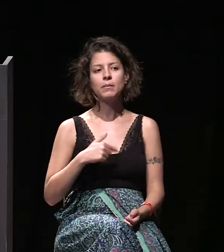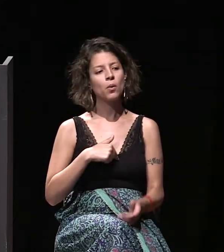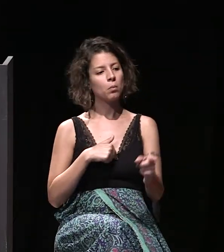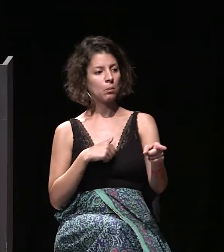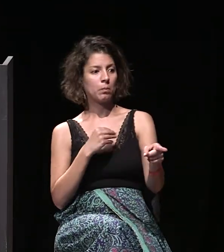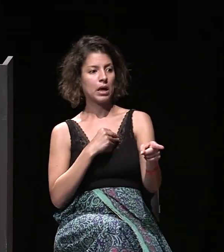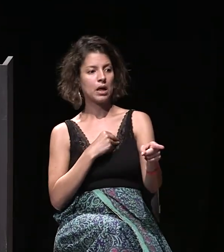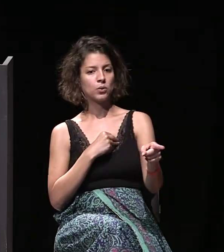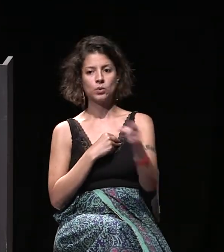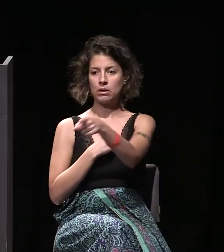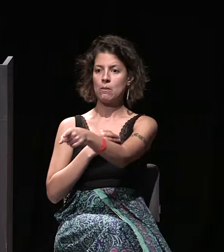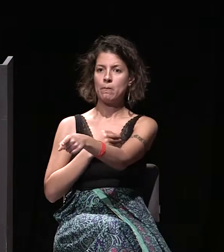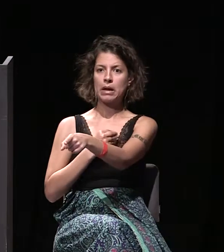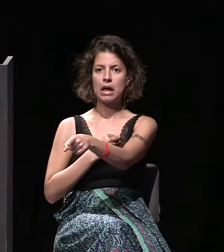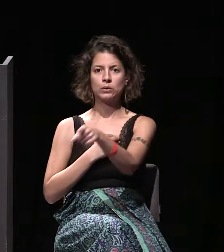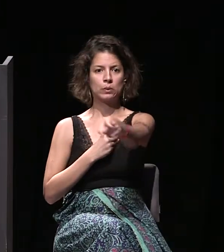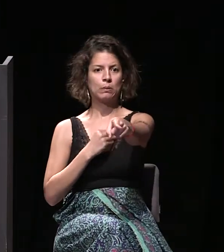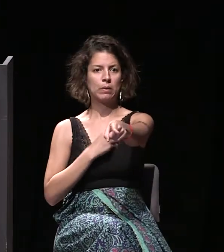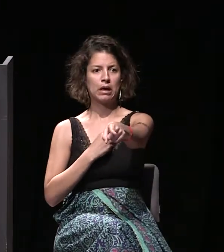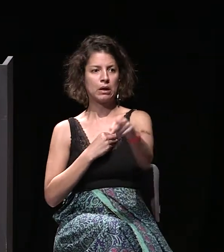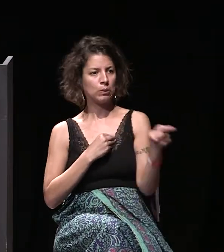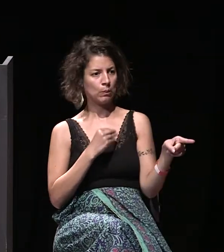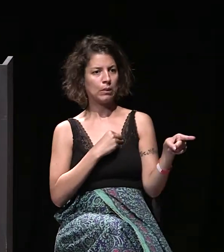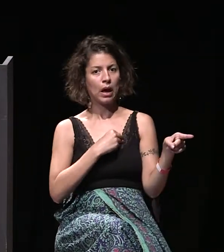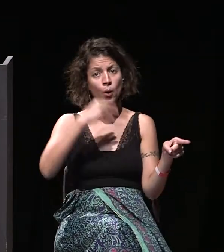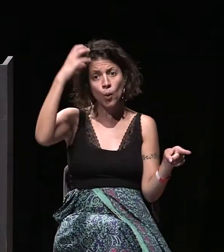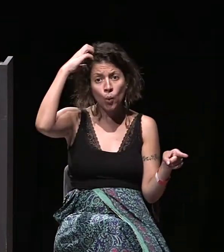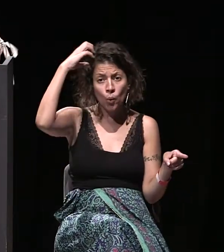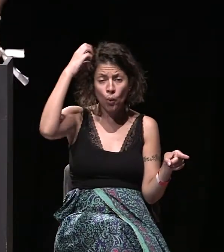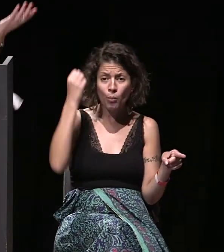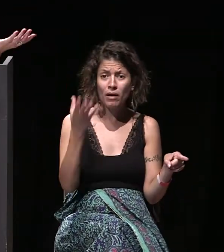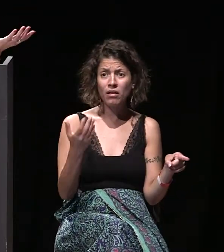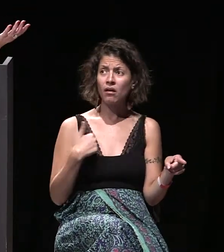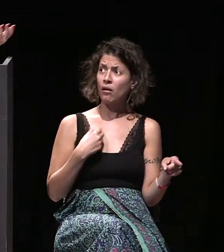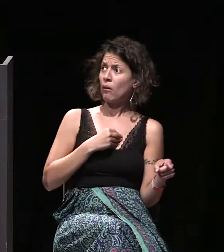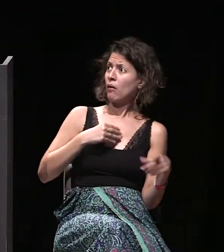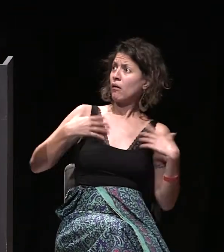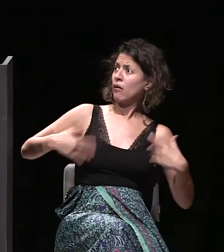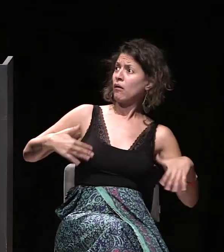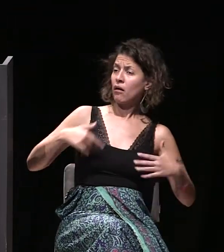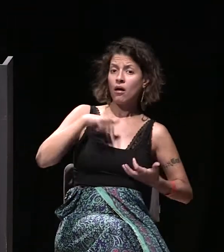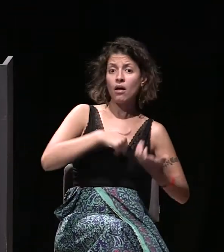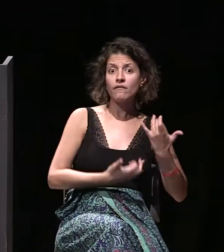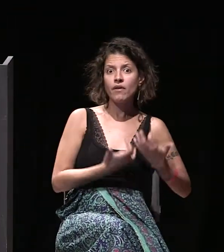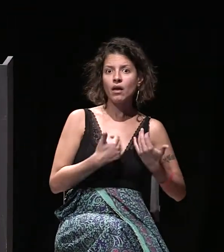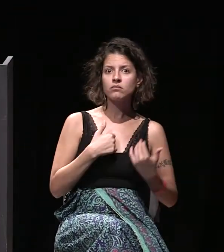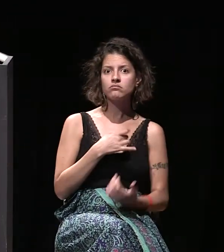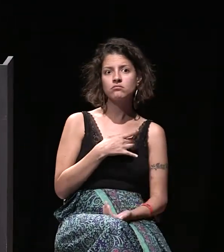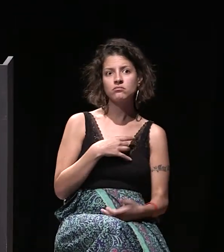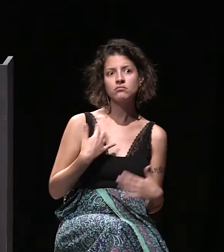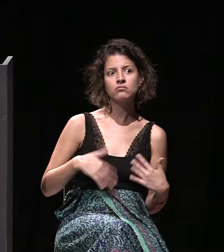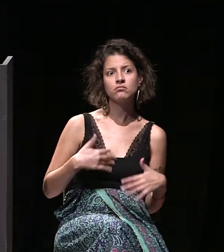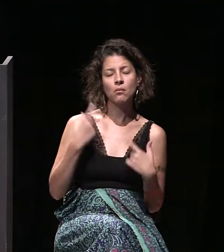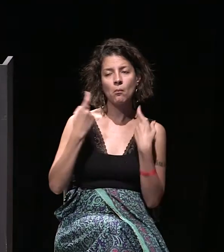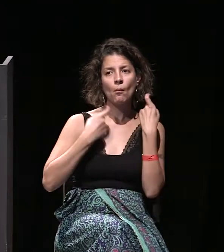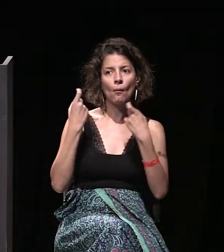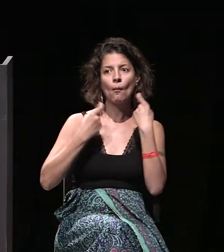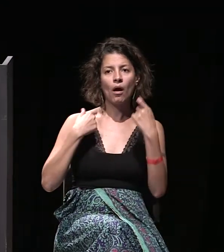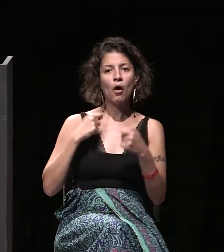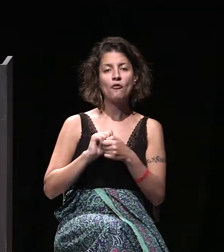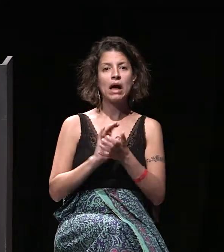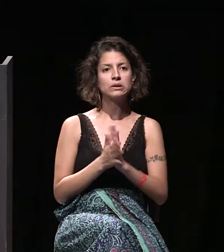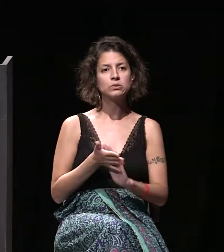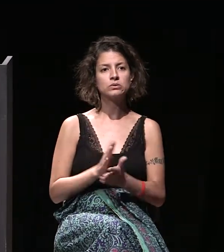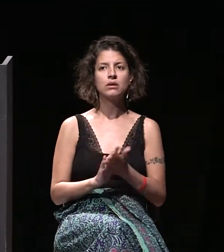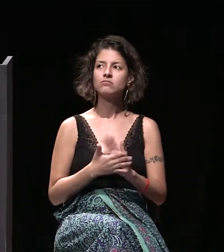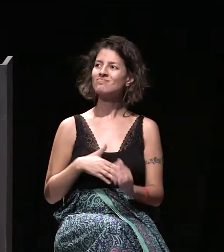isso é pecado. E se é pecado, é ruim. Eu vou para onde quando tenho pecado? Vou para o inferno, então eu fico com medo. E aí eu não faço nada e eu